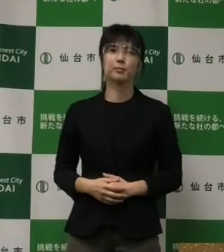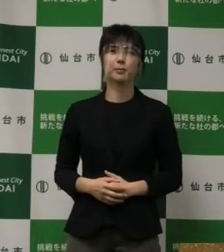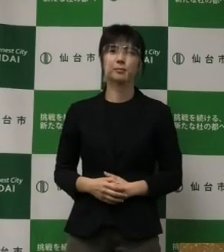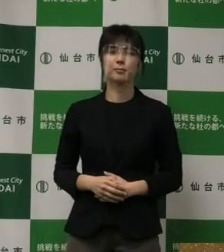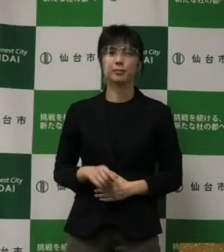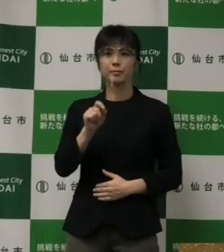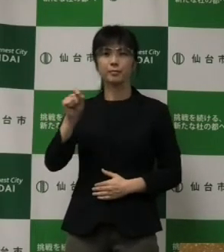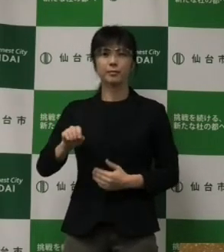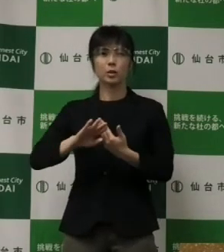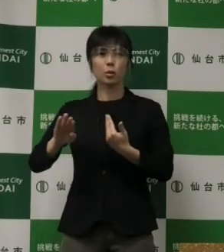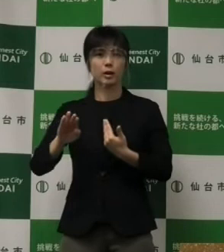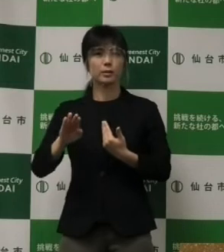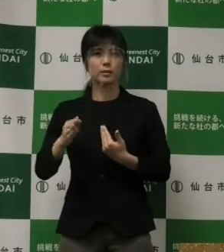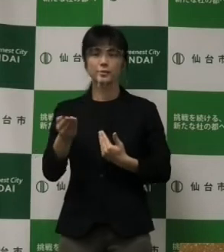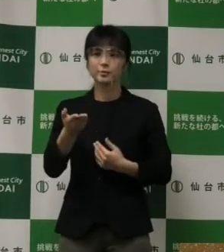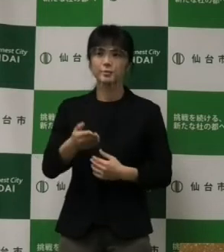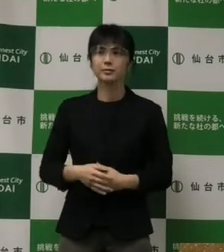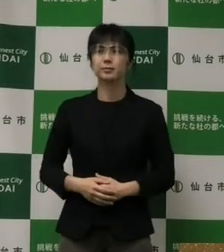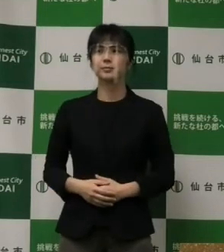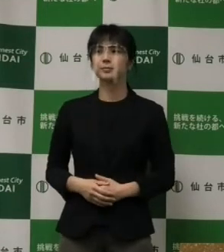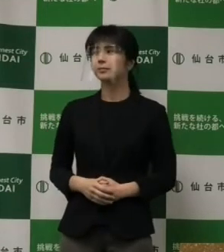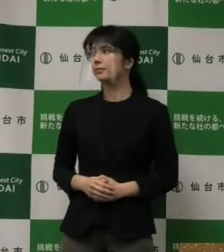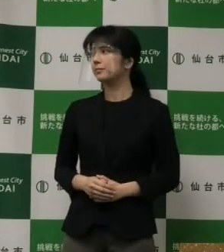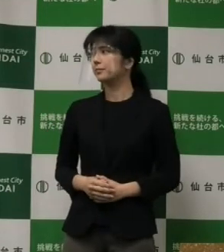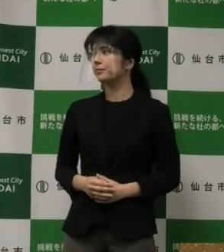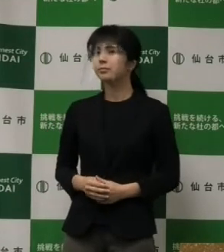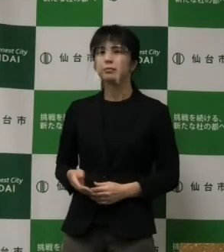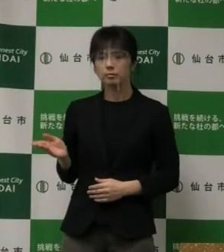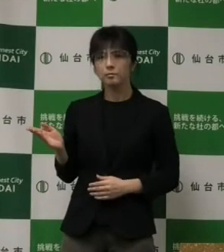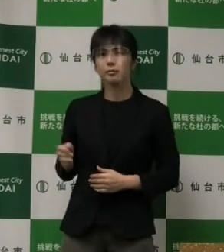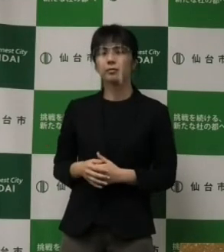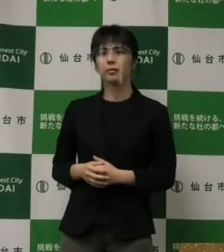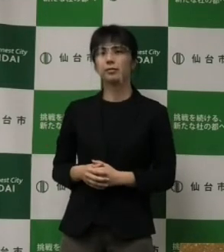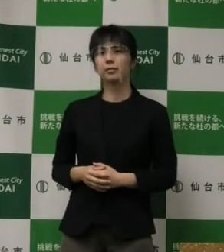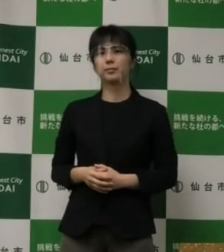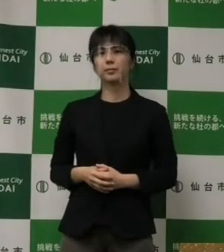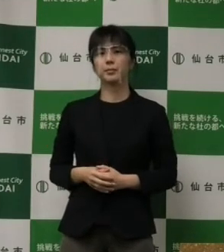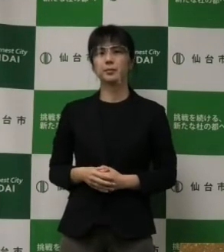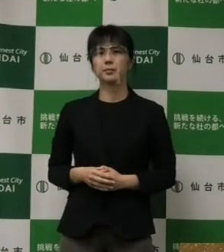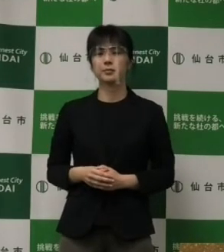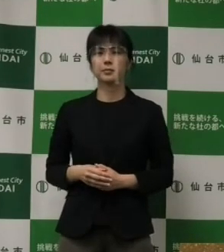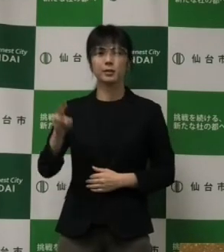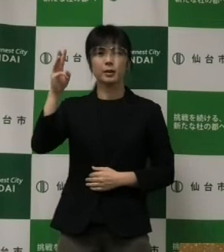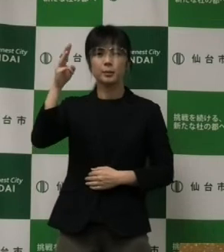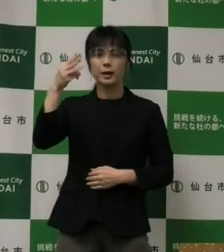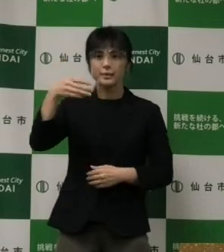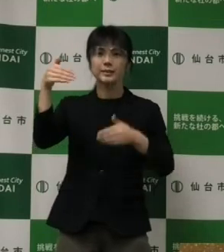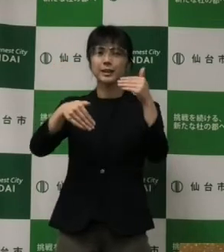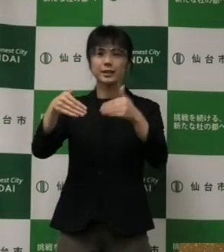。 他に何かご質問ございますか。どうぞ。 すみません。ですね、まあ、参院選も近づいてきま